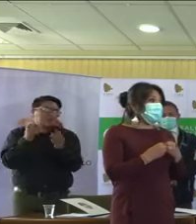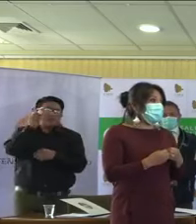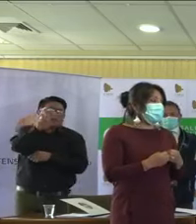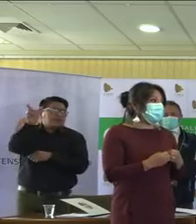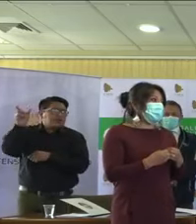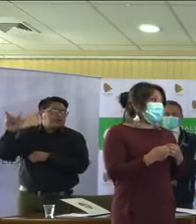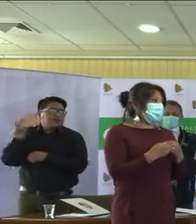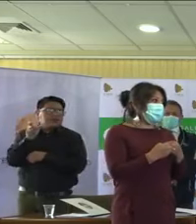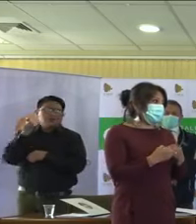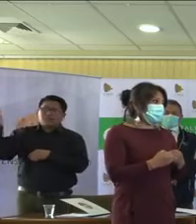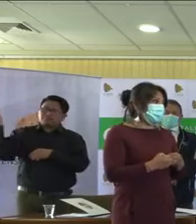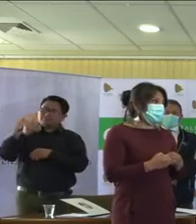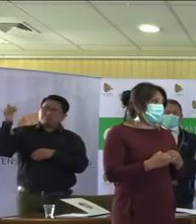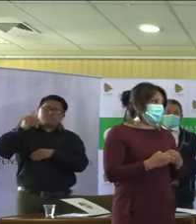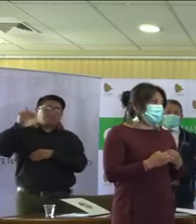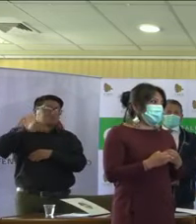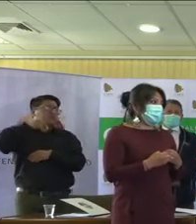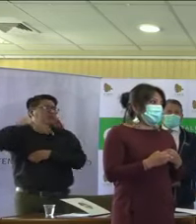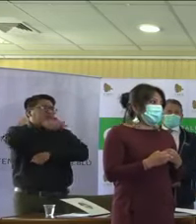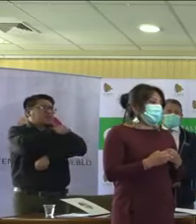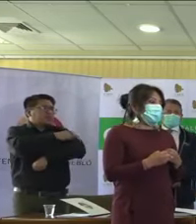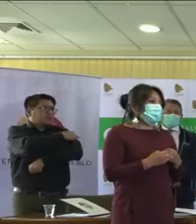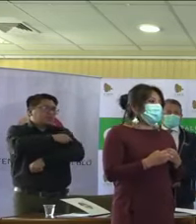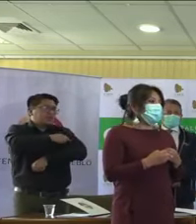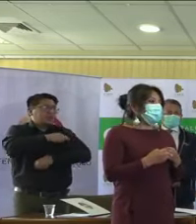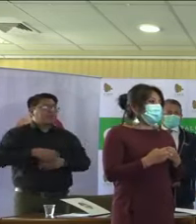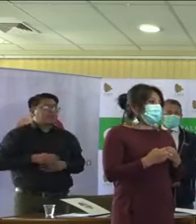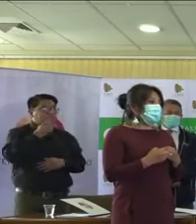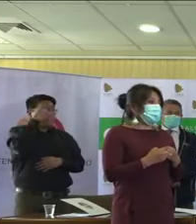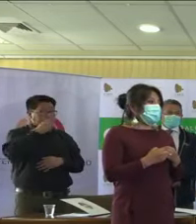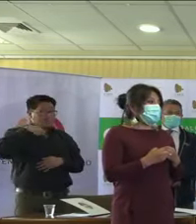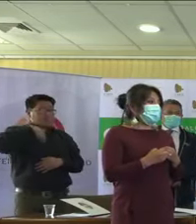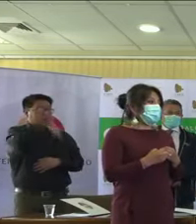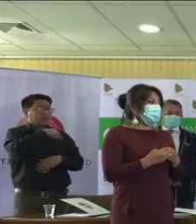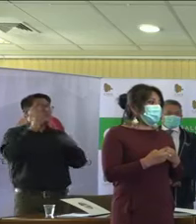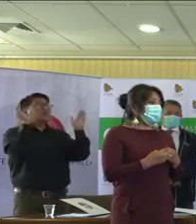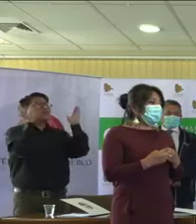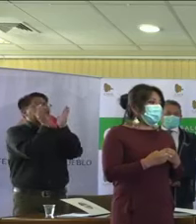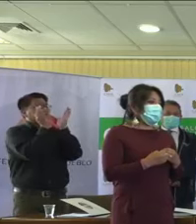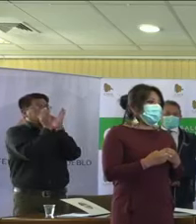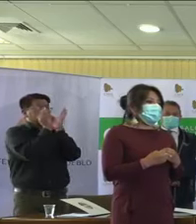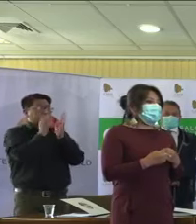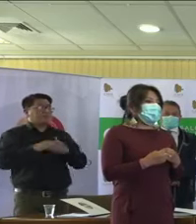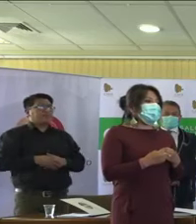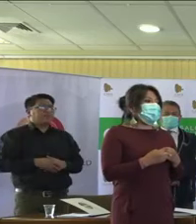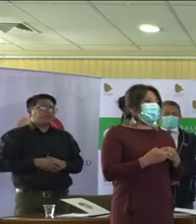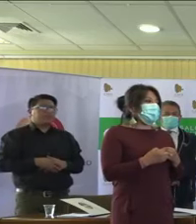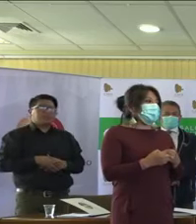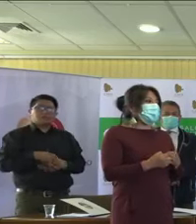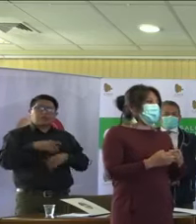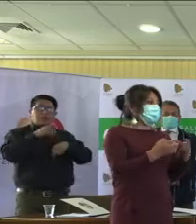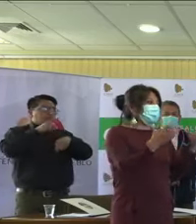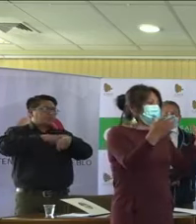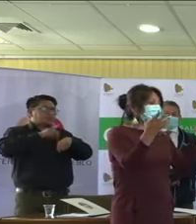que acuden al centro de salud. Para nosotros como Defensoría del Pueblo, a tiempo